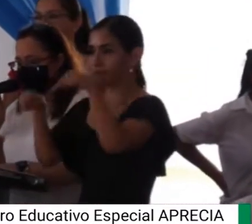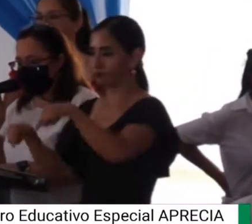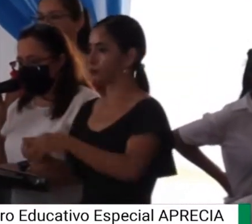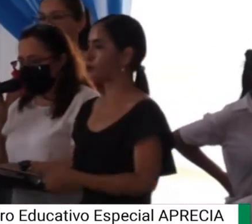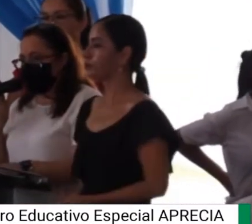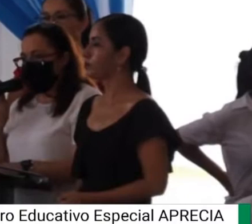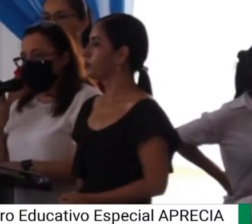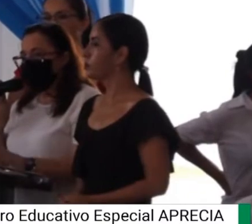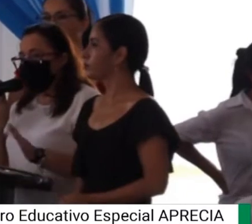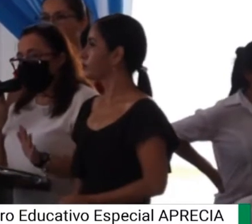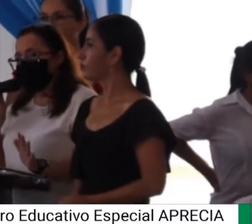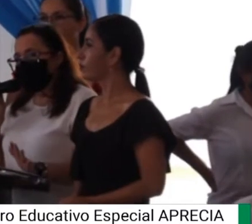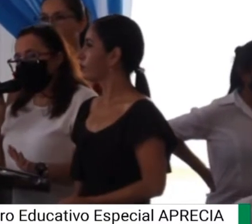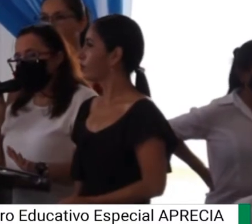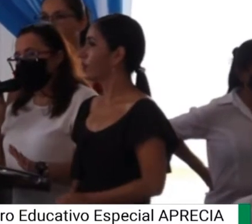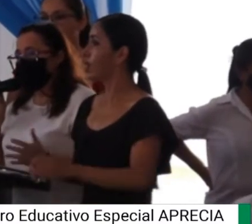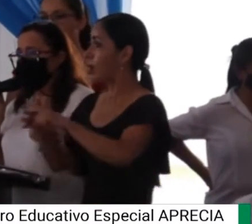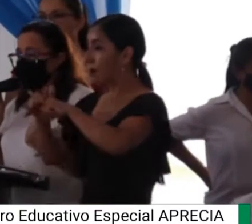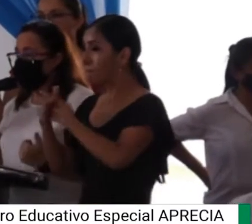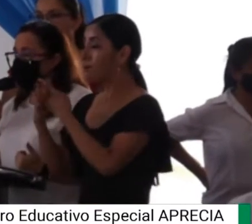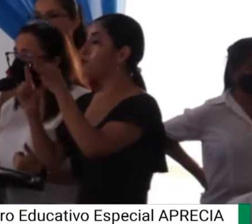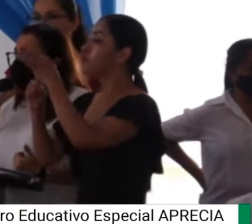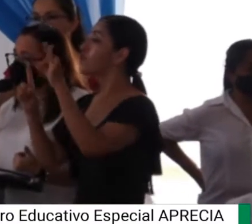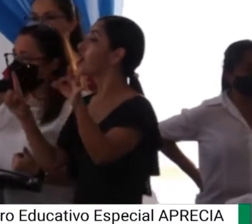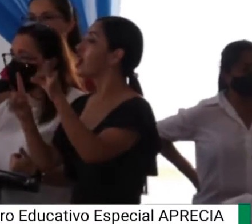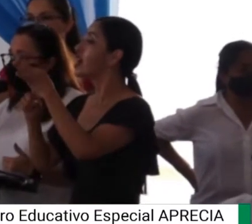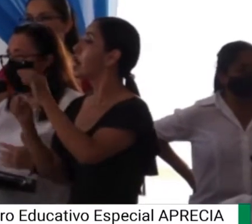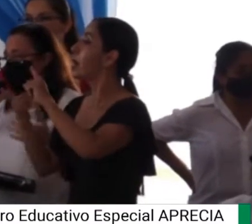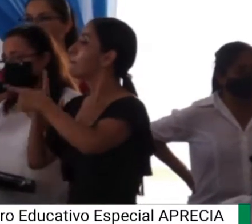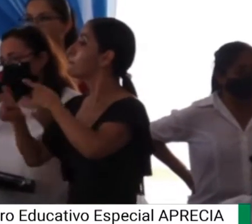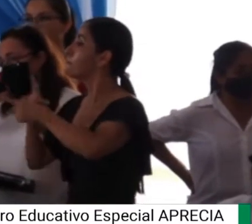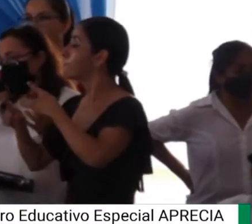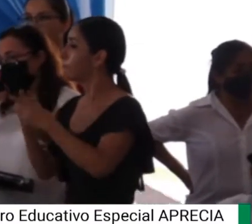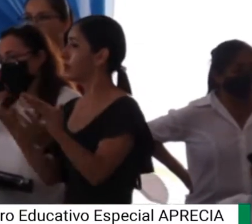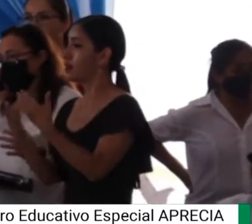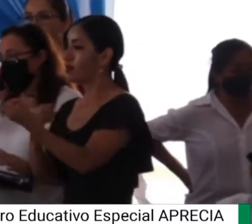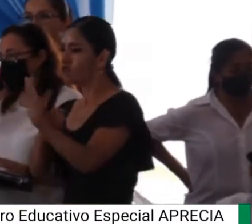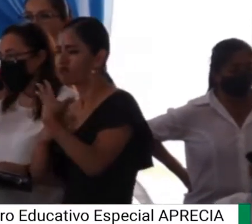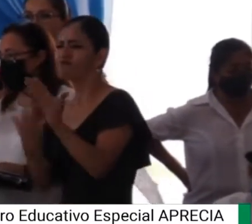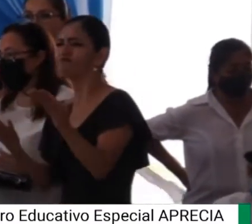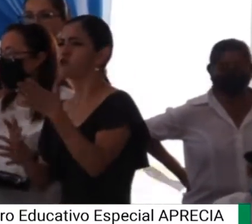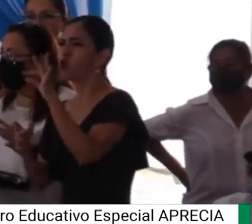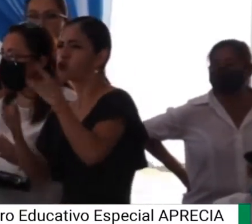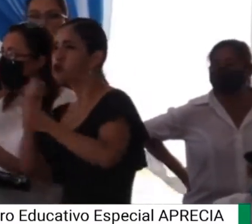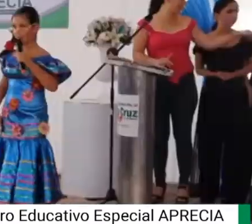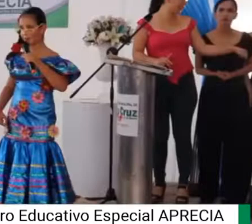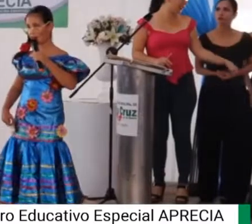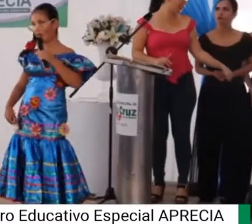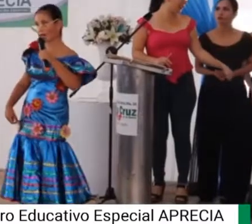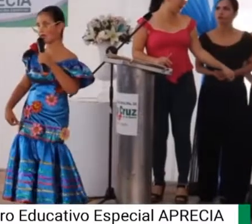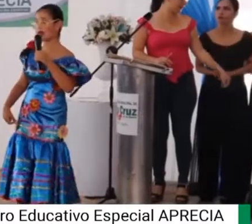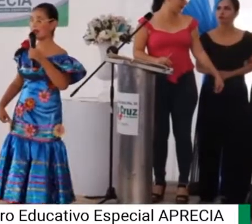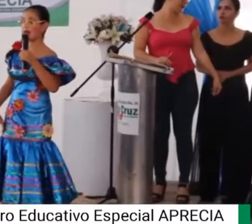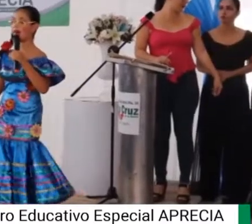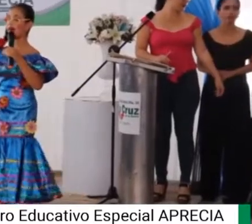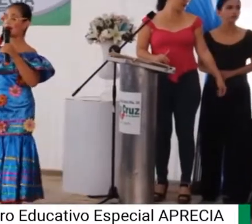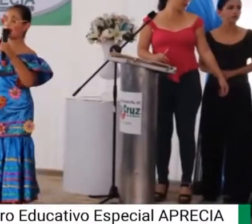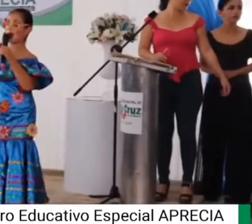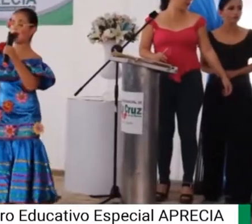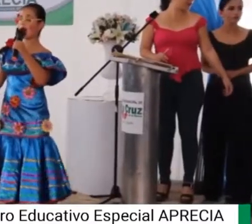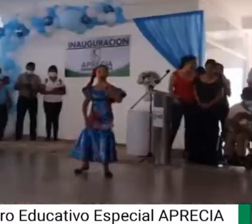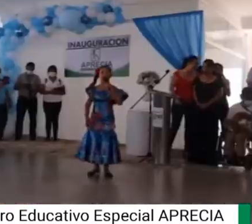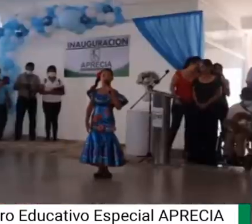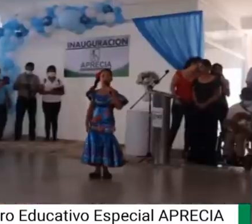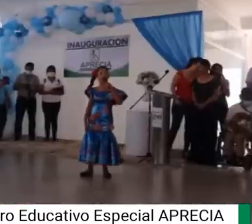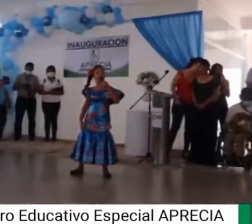equipo, coordinado y sin intereses personales. Por eso, en nombre de los padres de familia, de nuestros hijos,